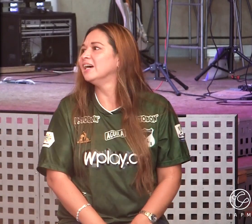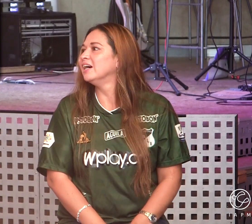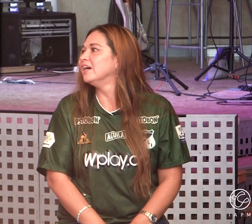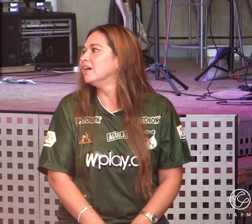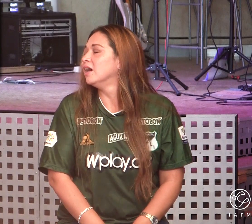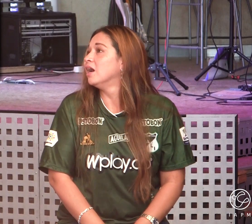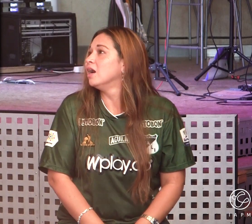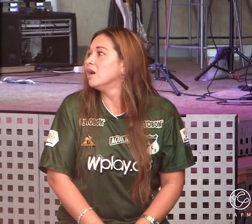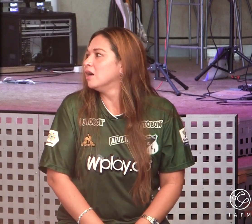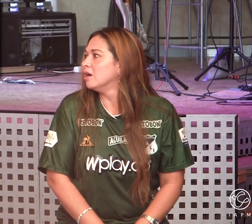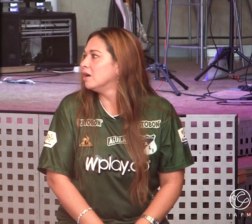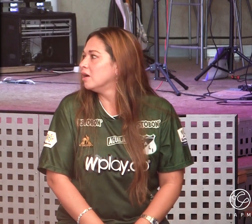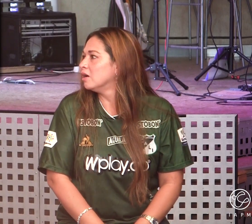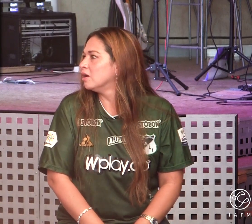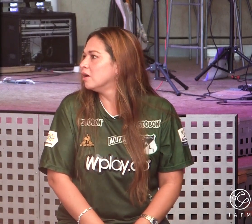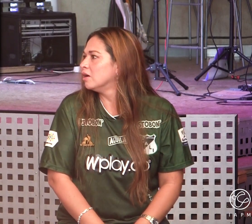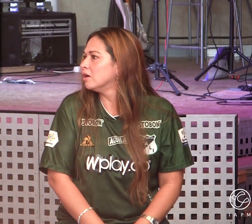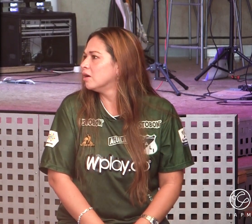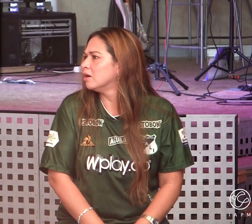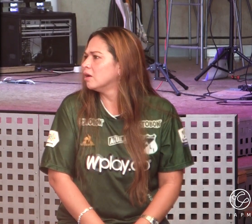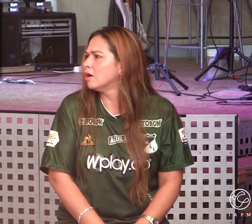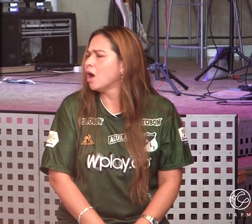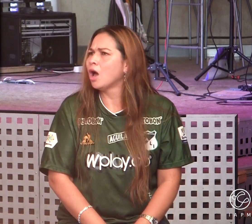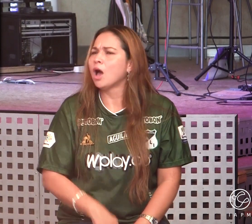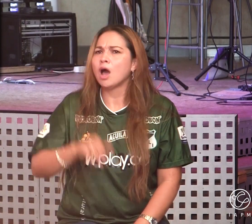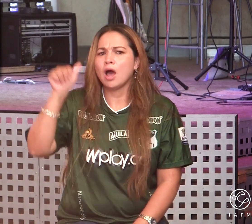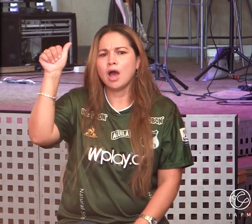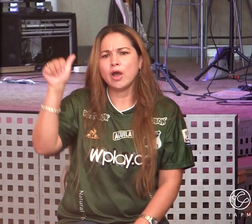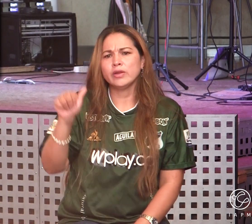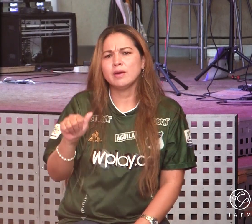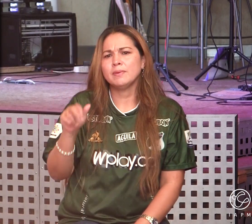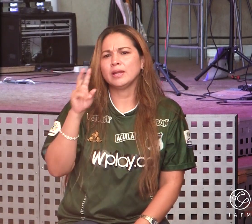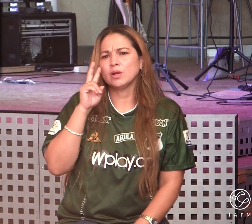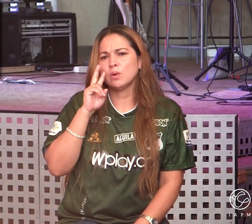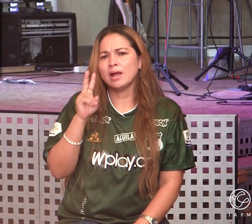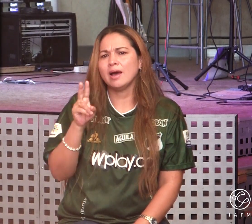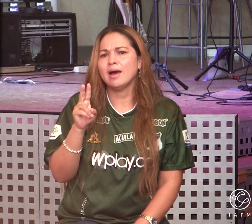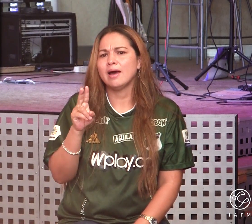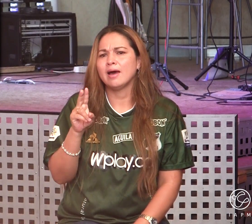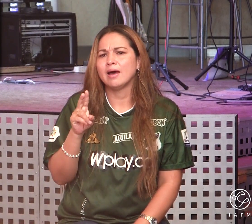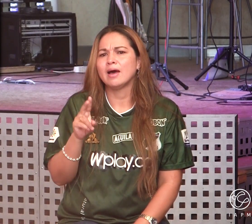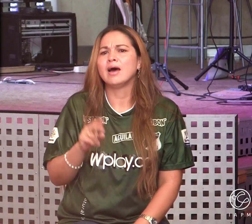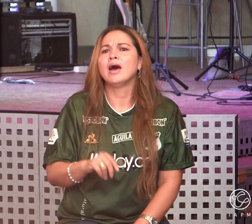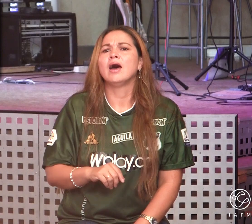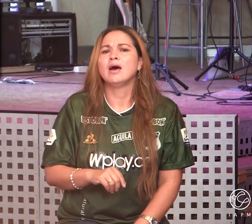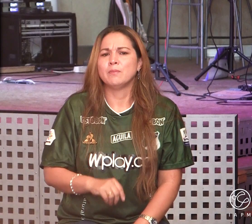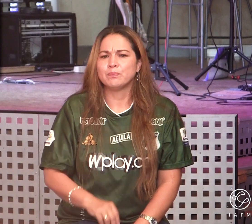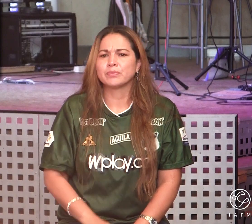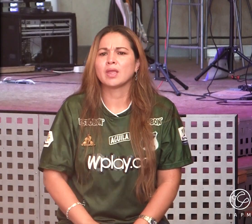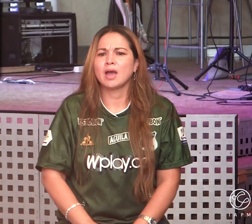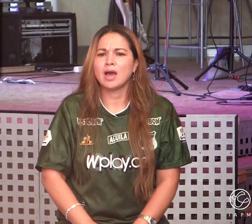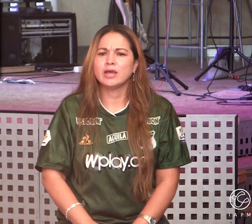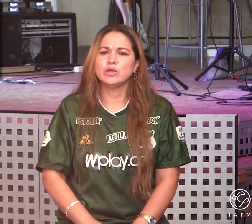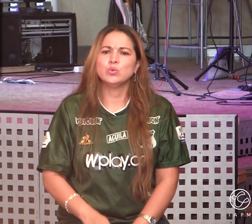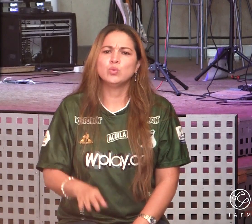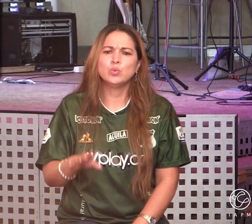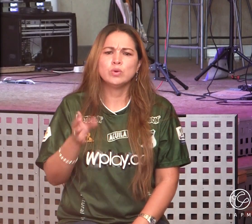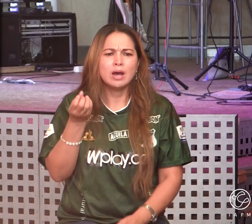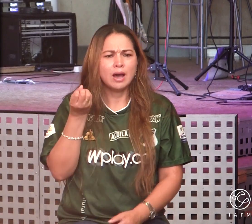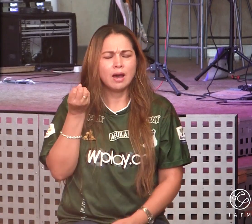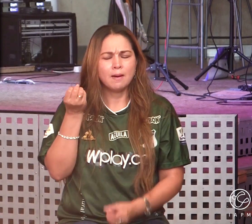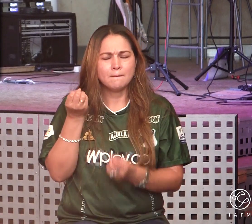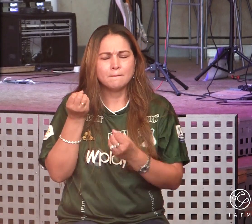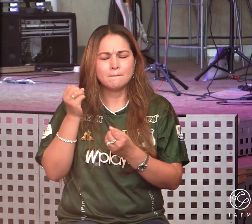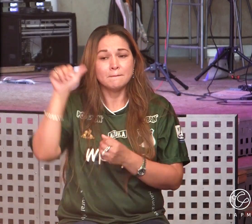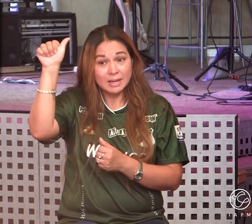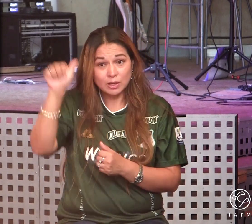se llama El extraordinario caso, el increíble caso de Benjamin Button. Y mi premisa